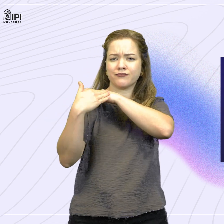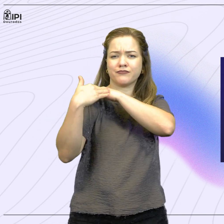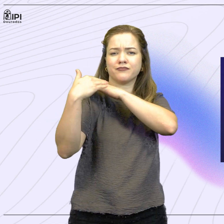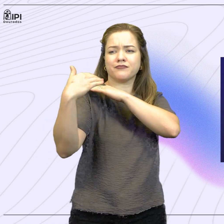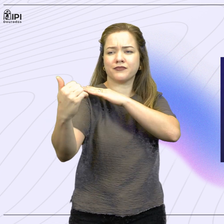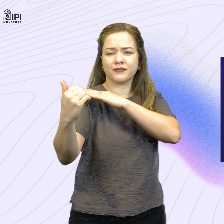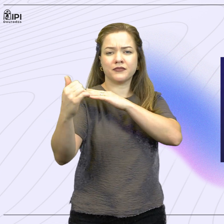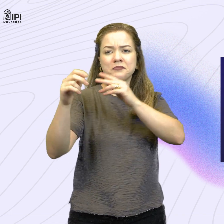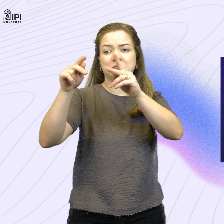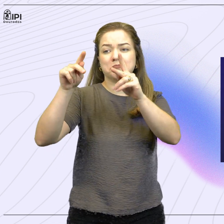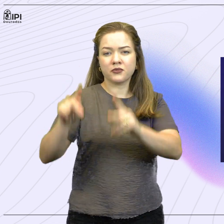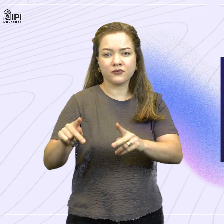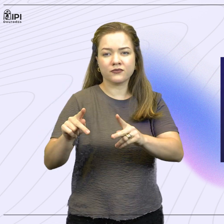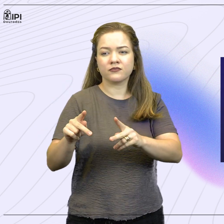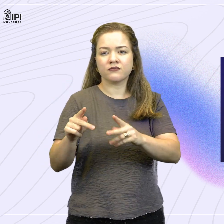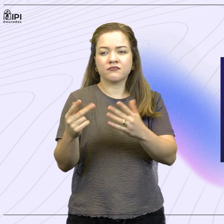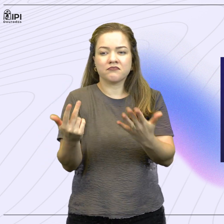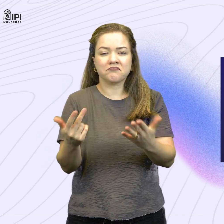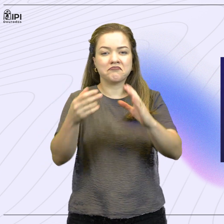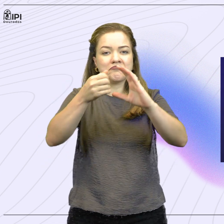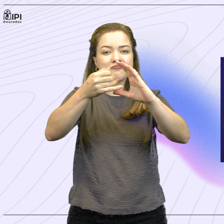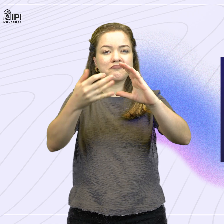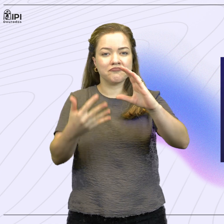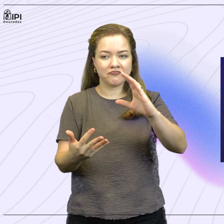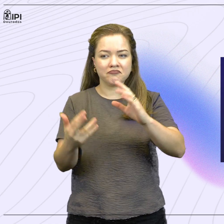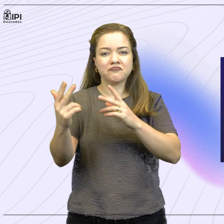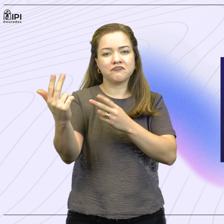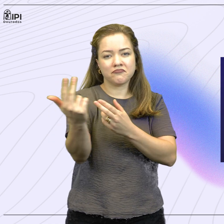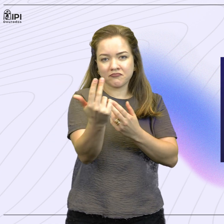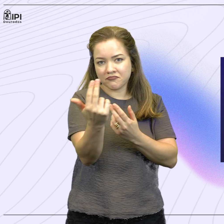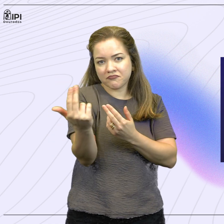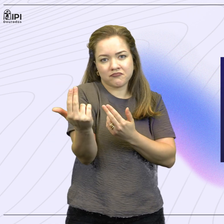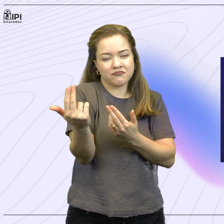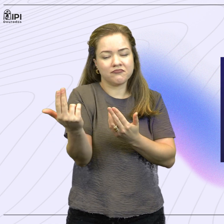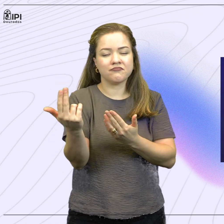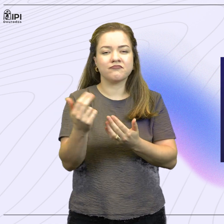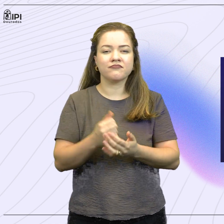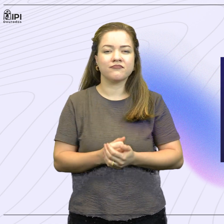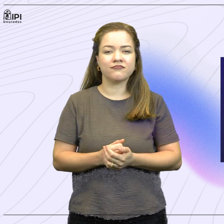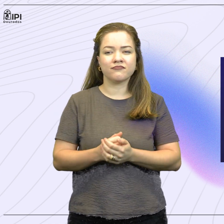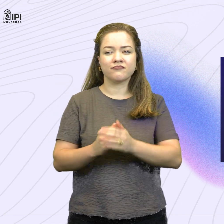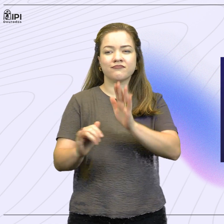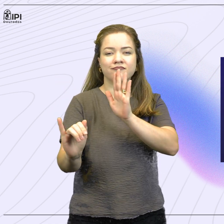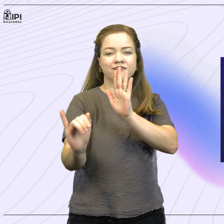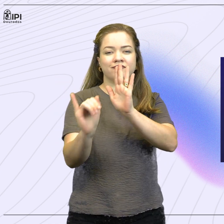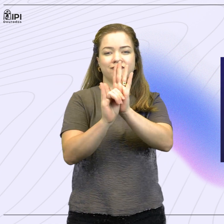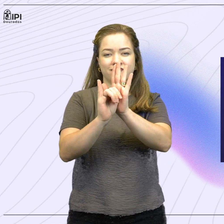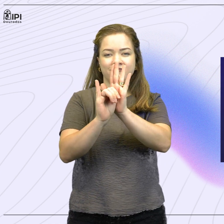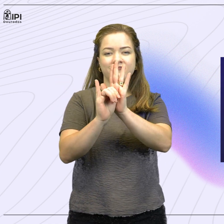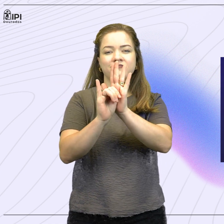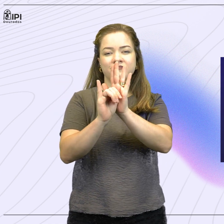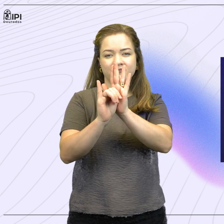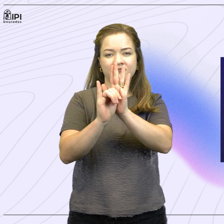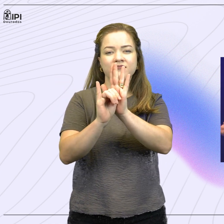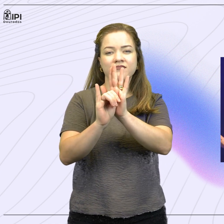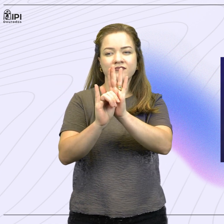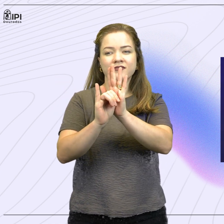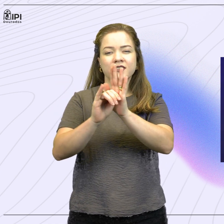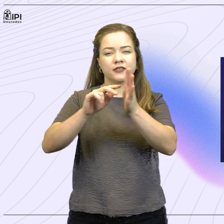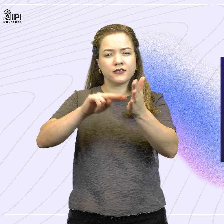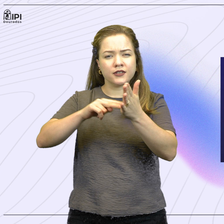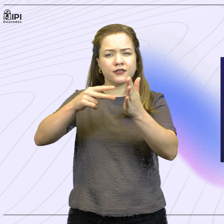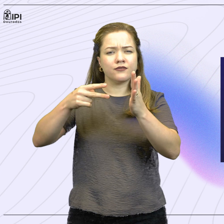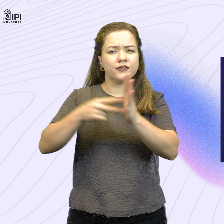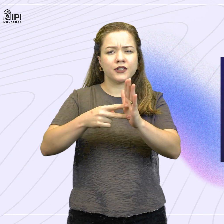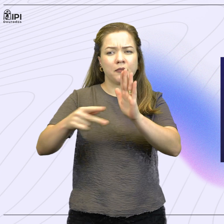nós precisamos ter algo em comum, né? Algo que nos identifica, algo que faz sentido